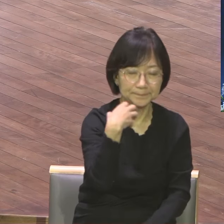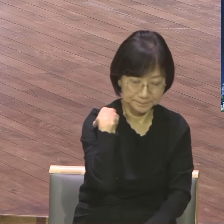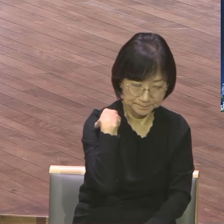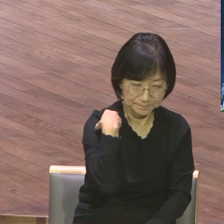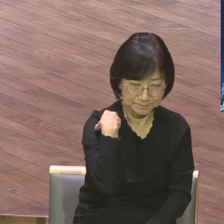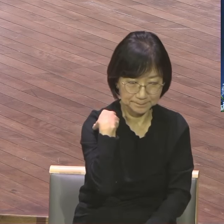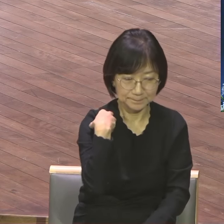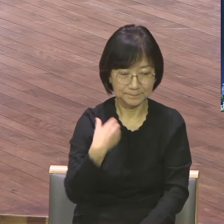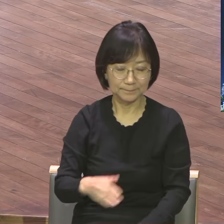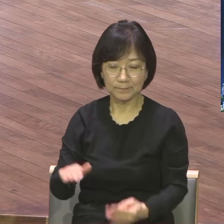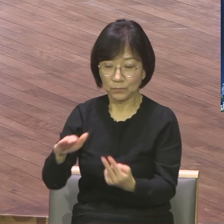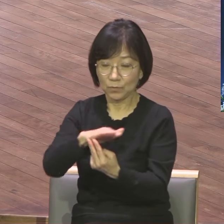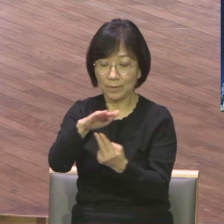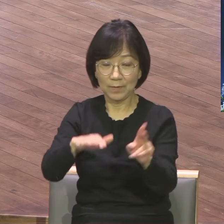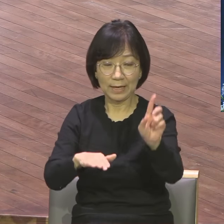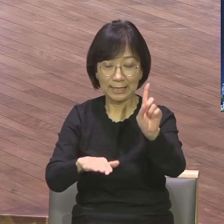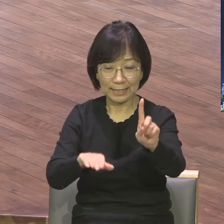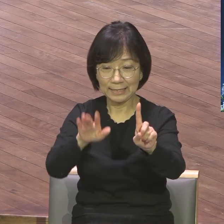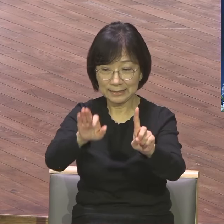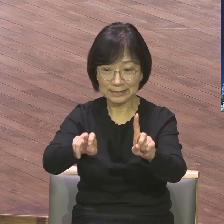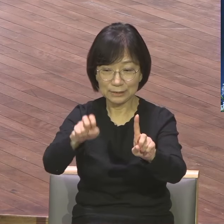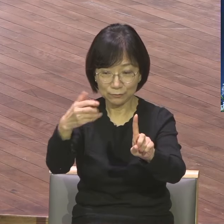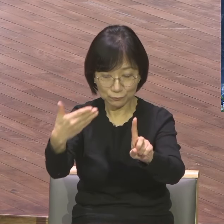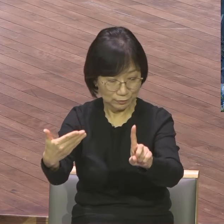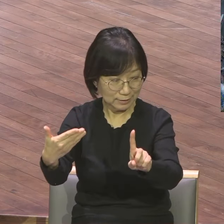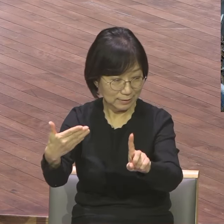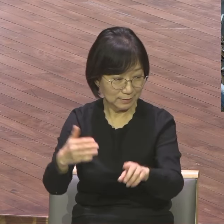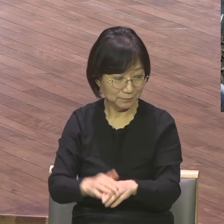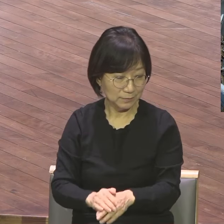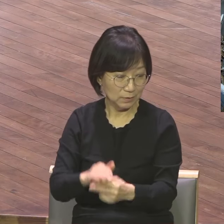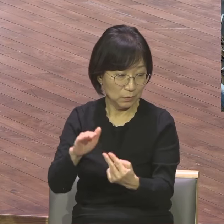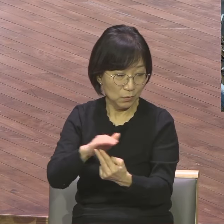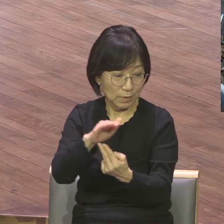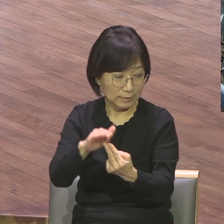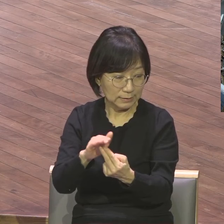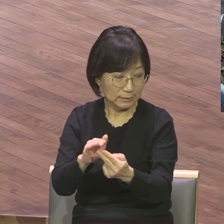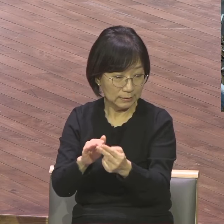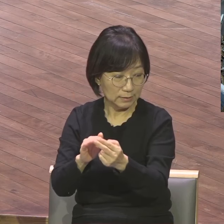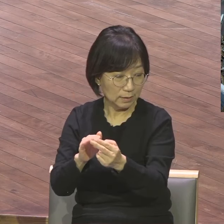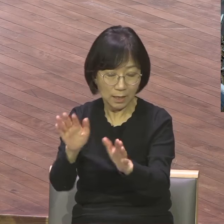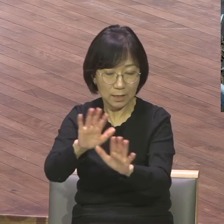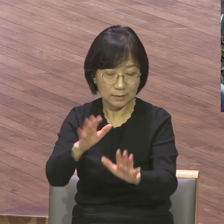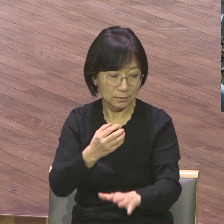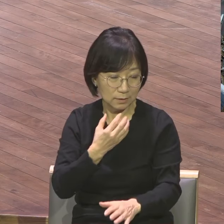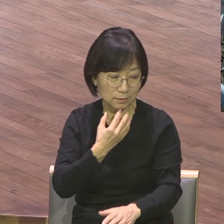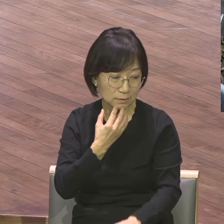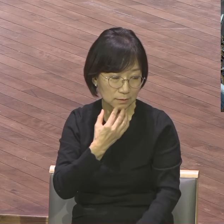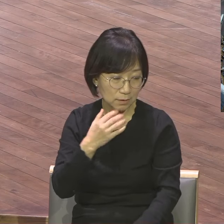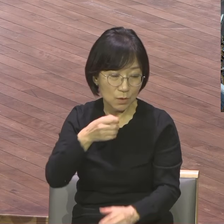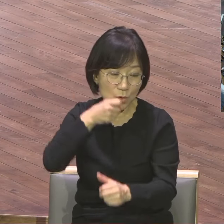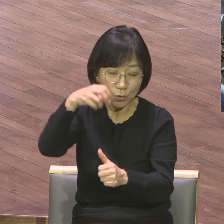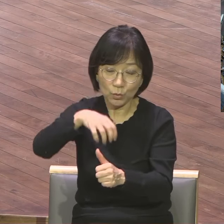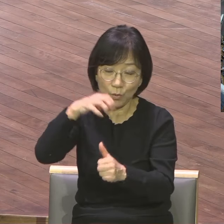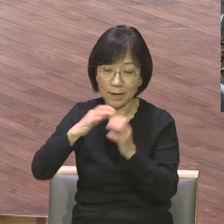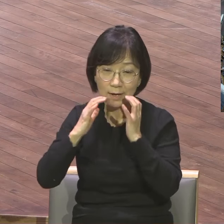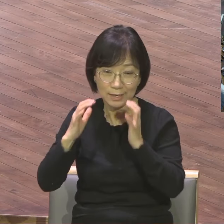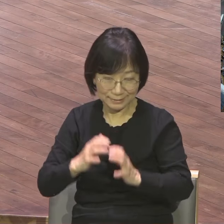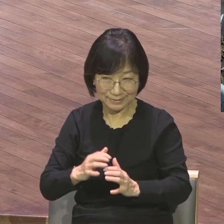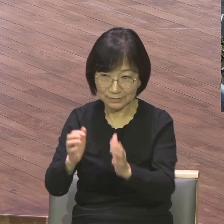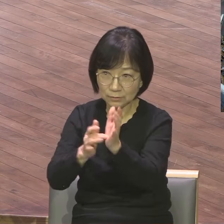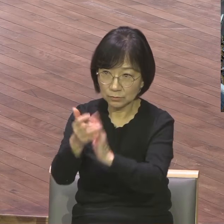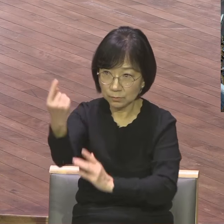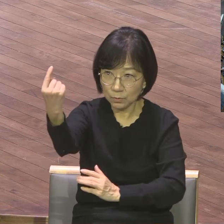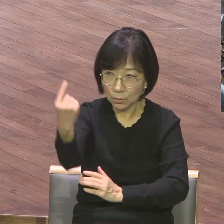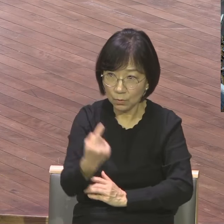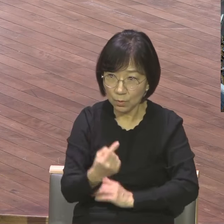그리고 요한복음 1장 29절에 이튿날 요한이 예수께서 자기에게 나오심을 보고 이르되 보라 세상 죄를